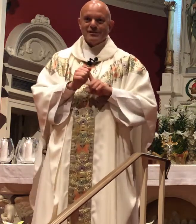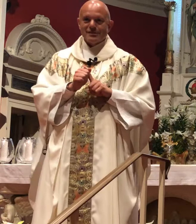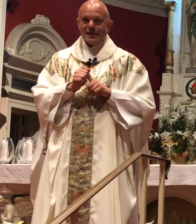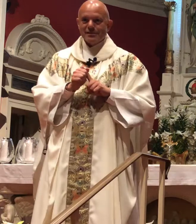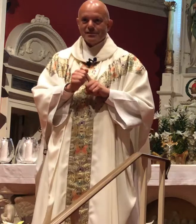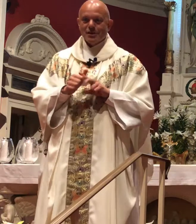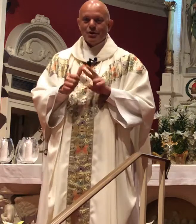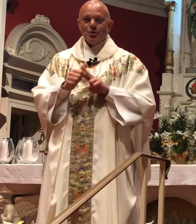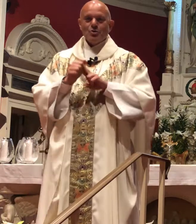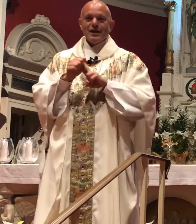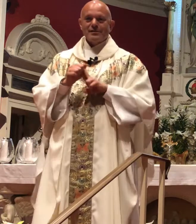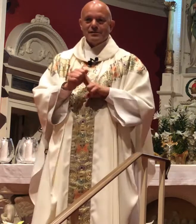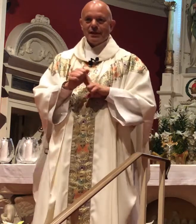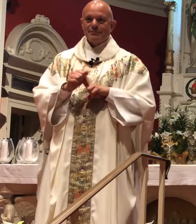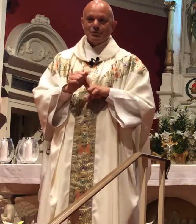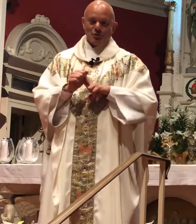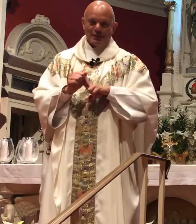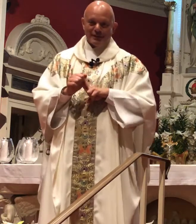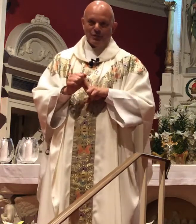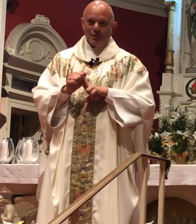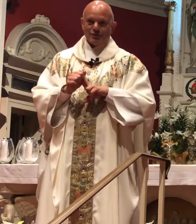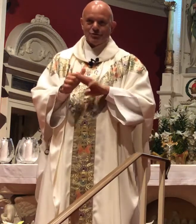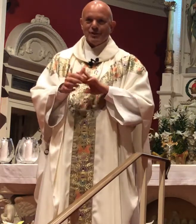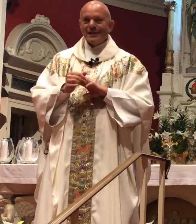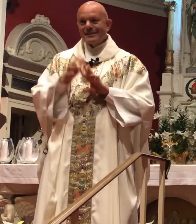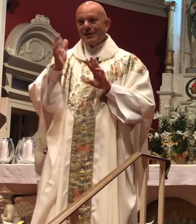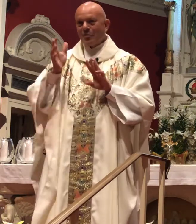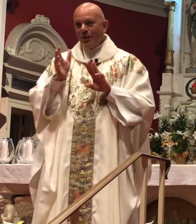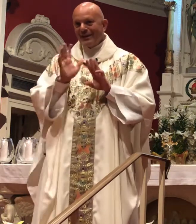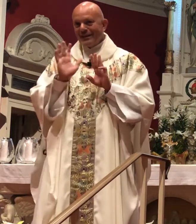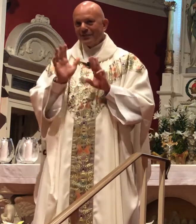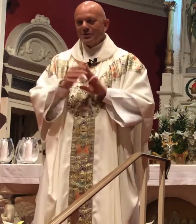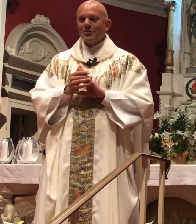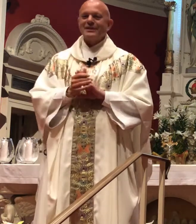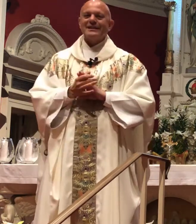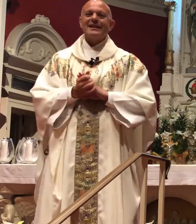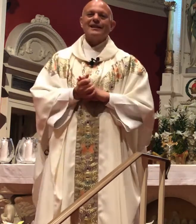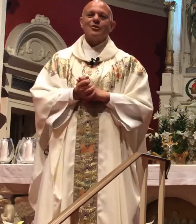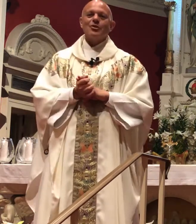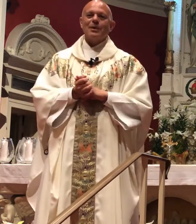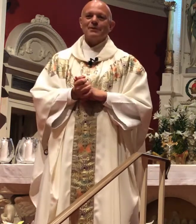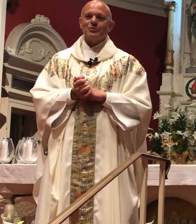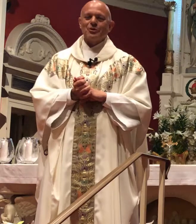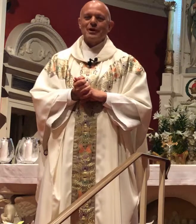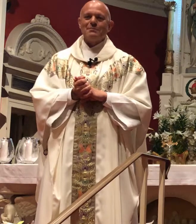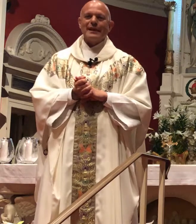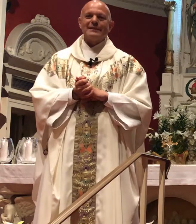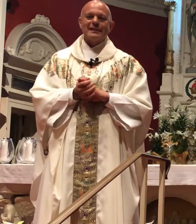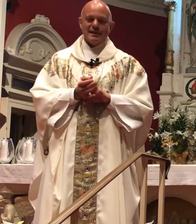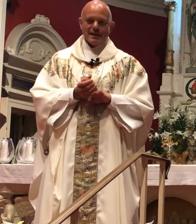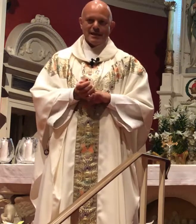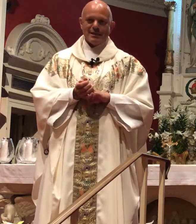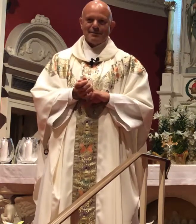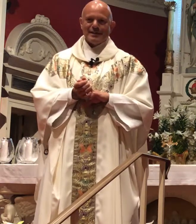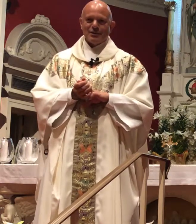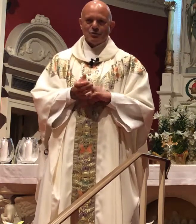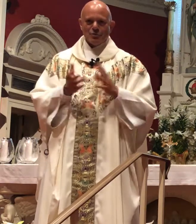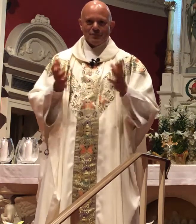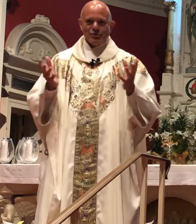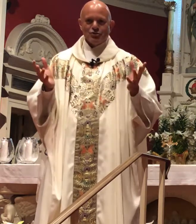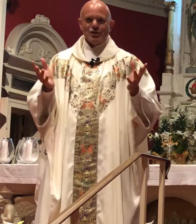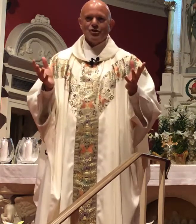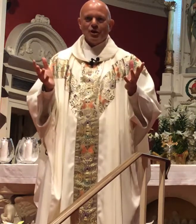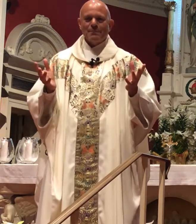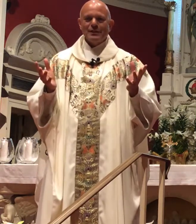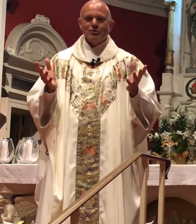capítulo 16, Lucas capítulo 24 y San Juan es el único que tiene 2 capítulos, el 20 y el 21,